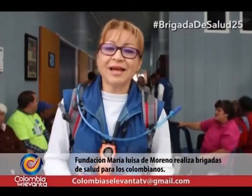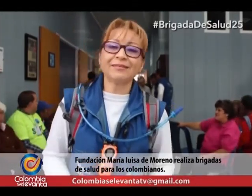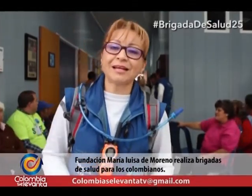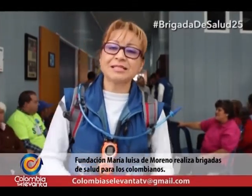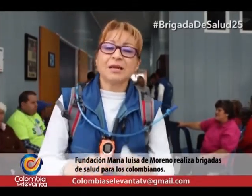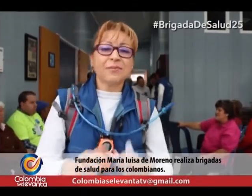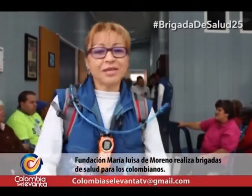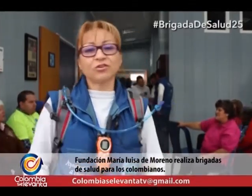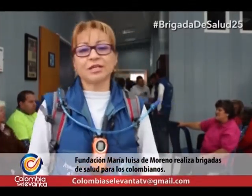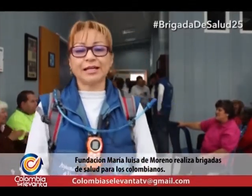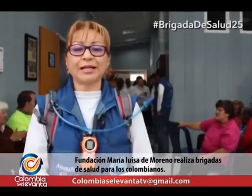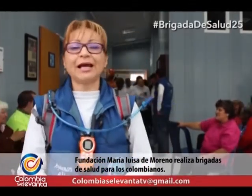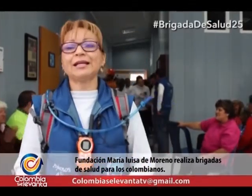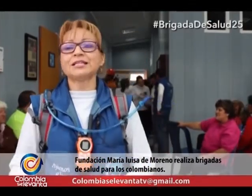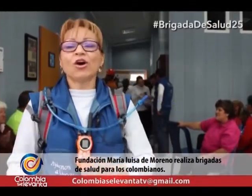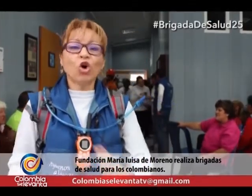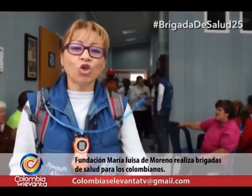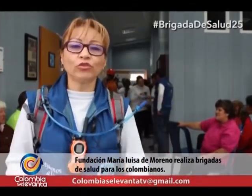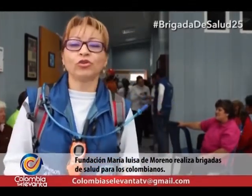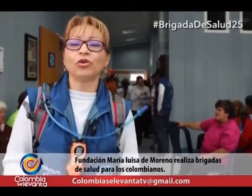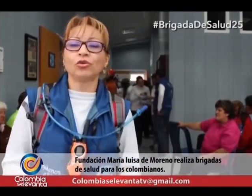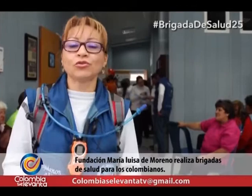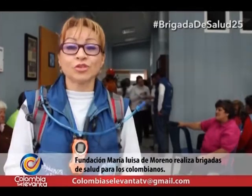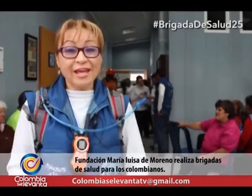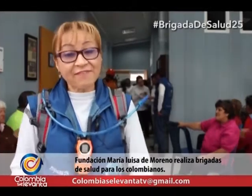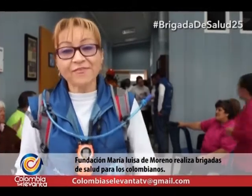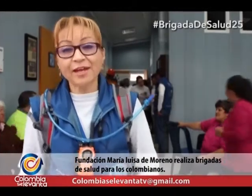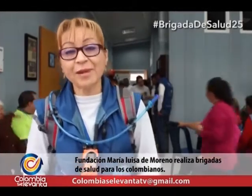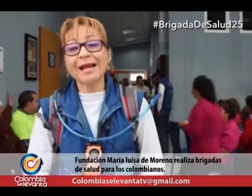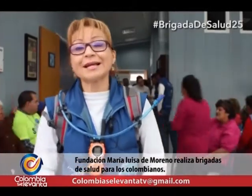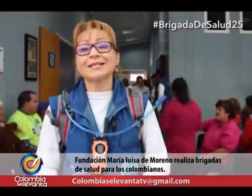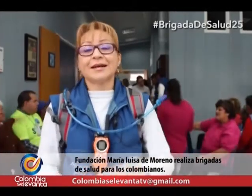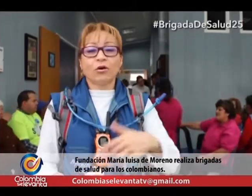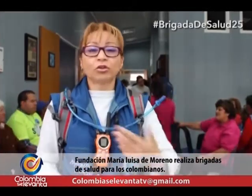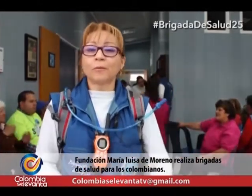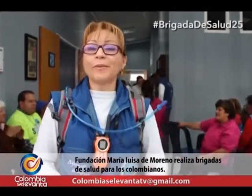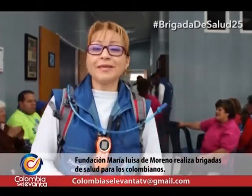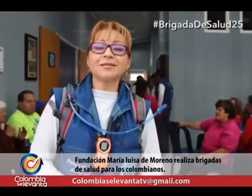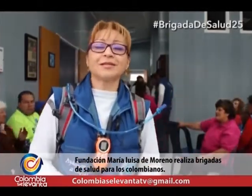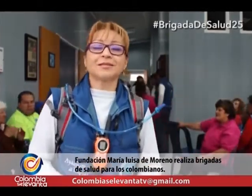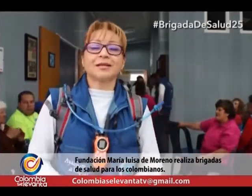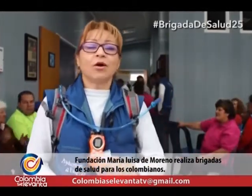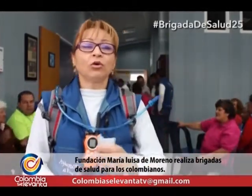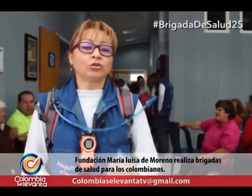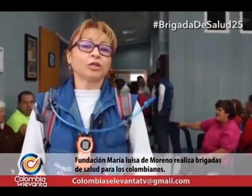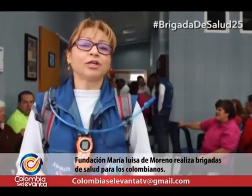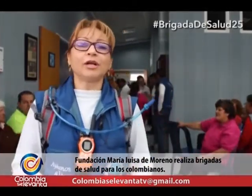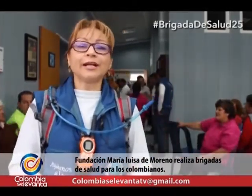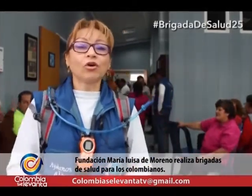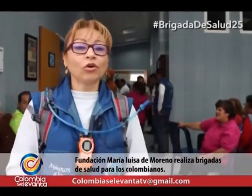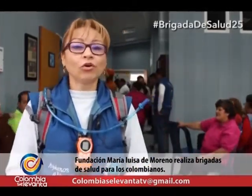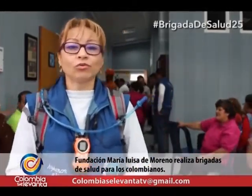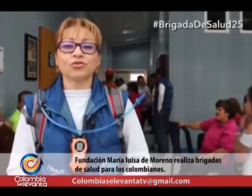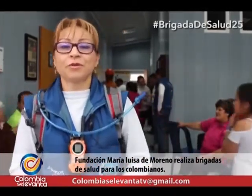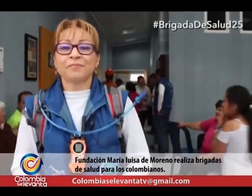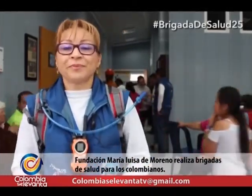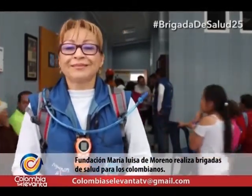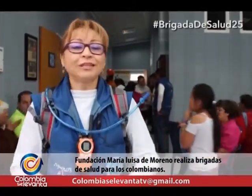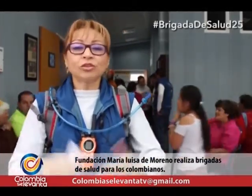pediatras, médicos generales, odontólogos, enfermeras, ortopedistas, otorrinolaringólogos, de